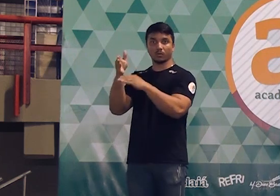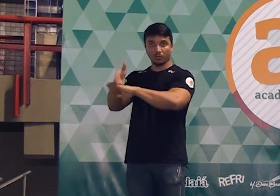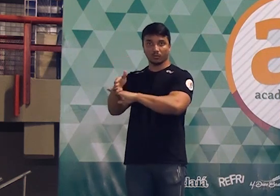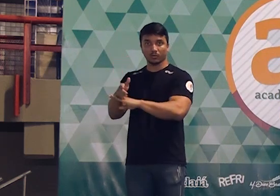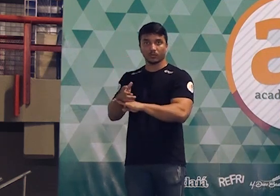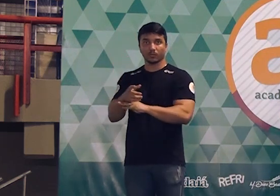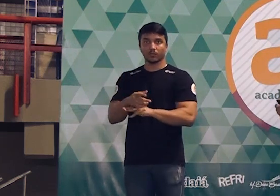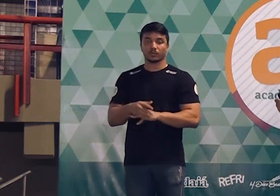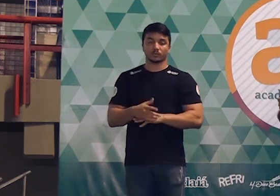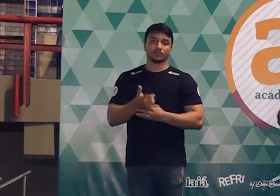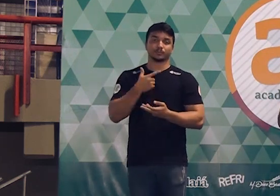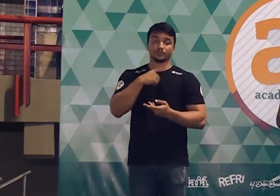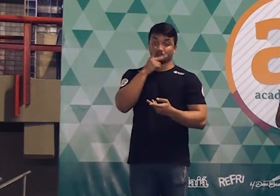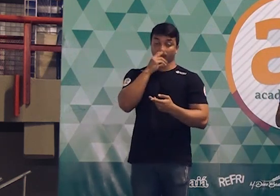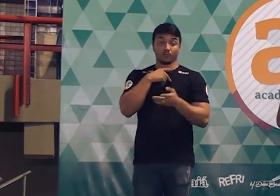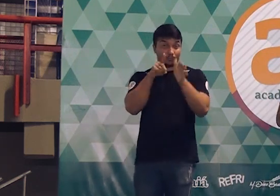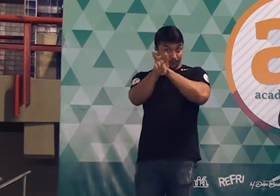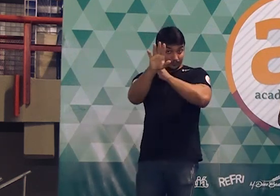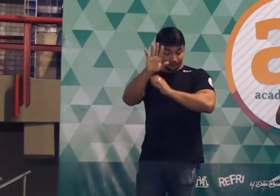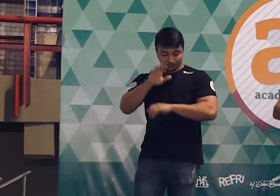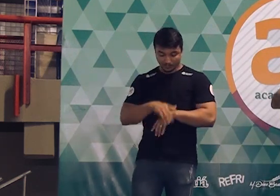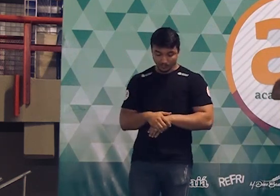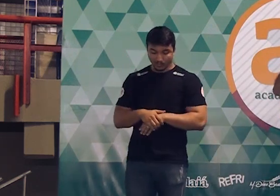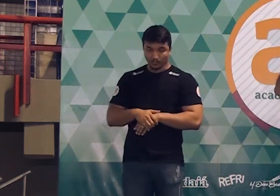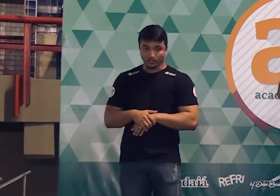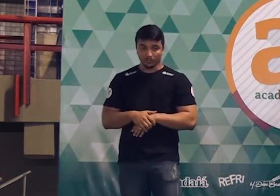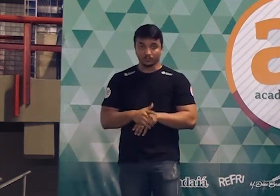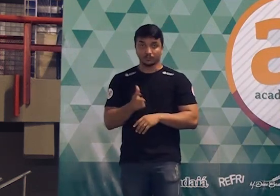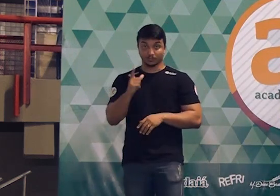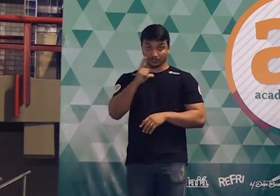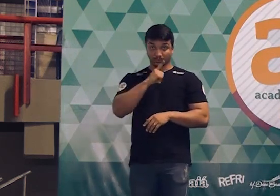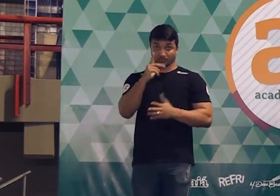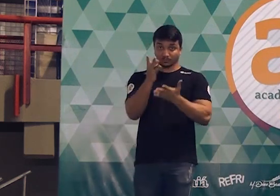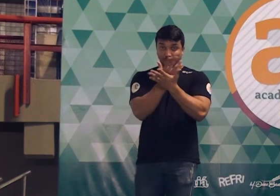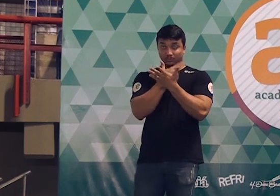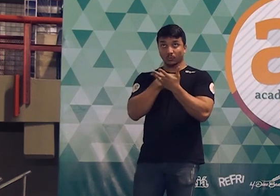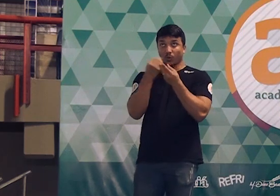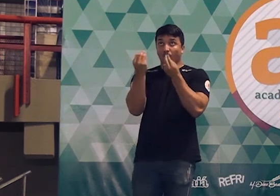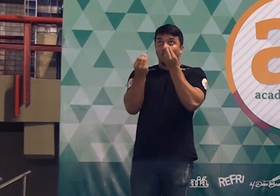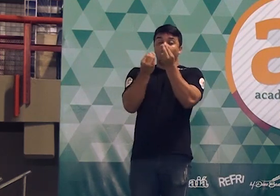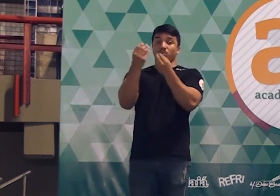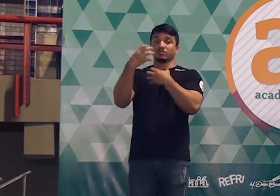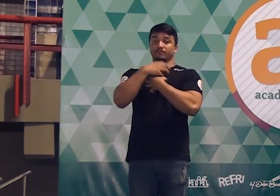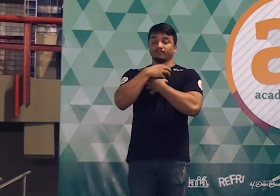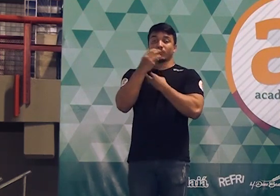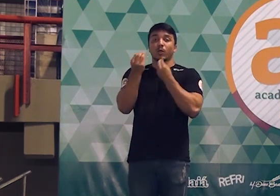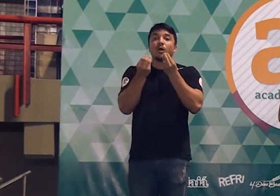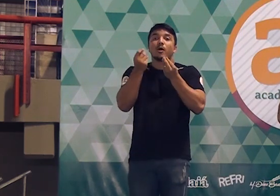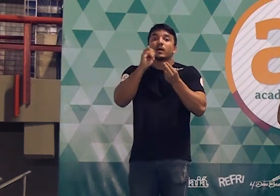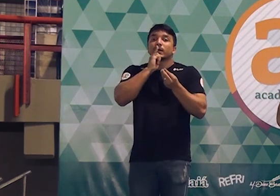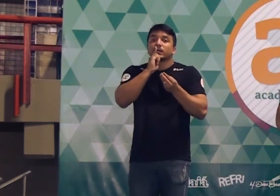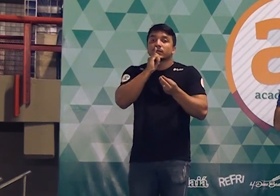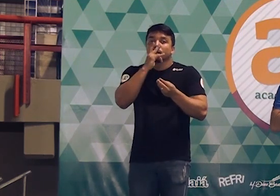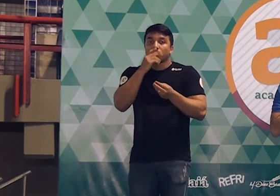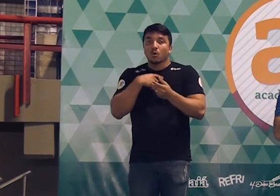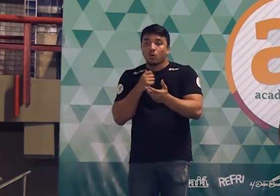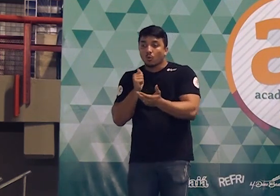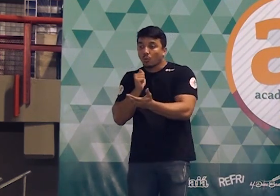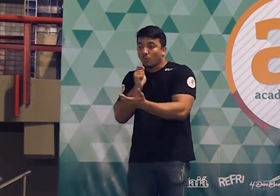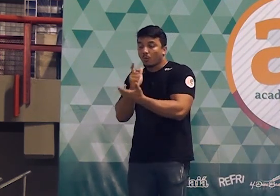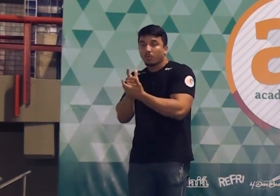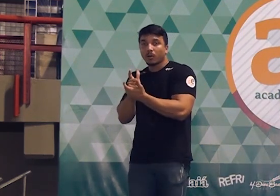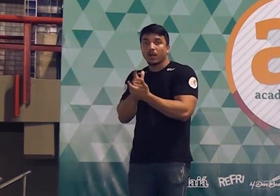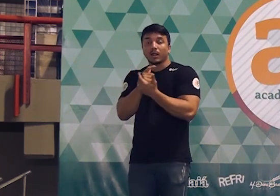foi? Beleza. Aí deixa eu te perguntar uma coisa. Faz algum sentido eu ir comprar roupa